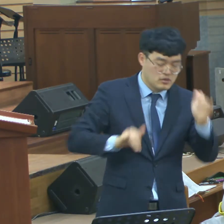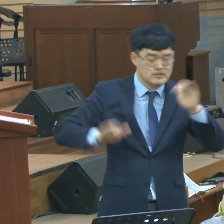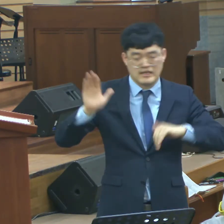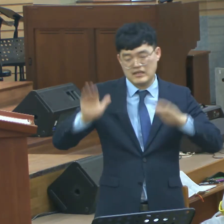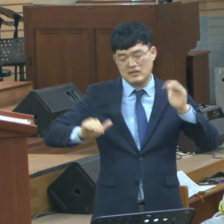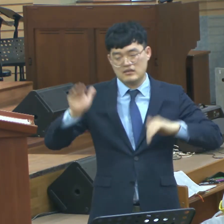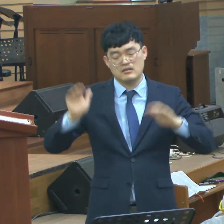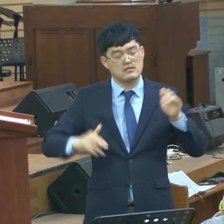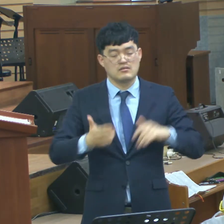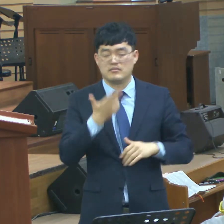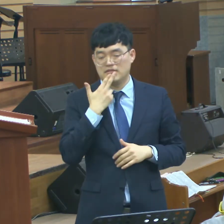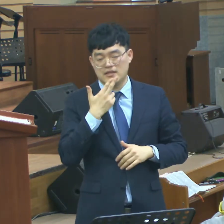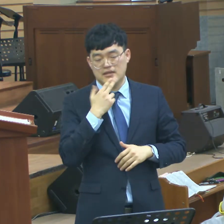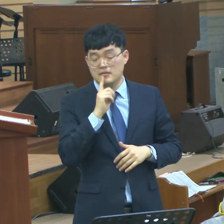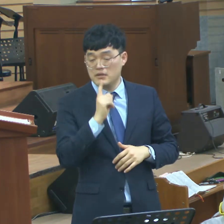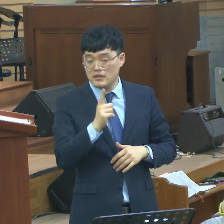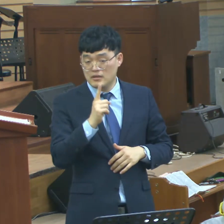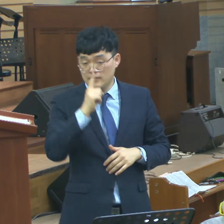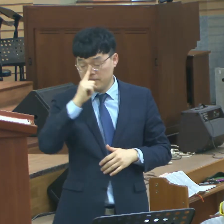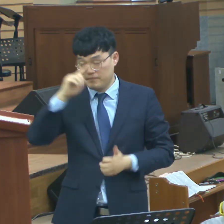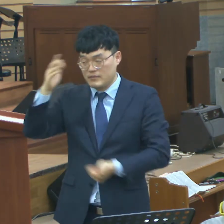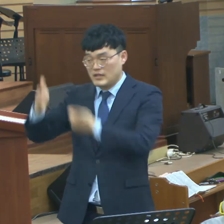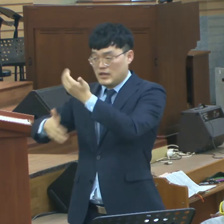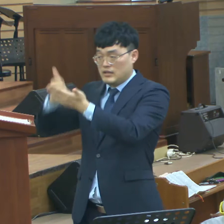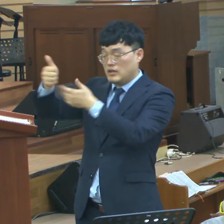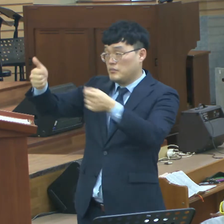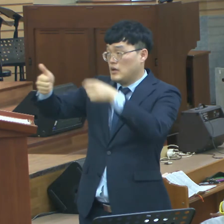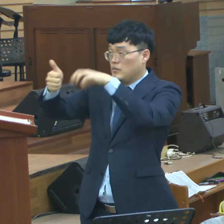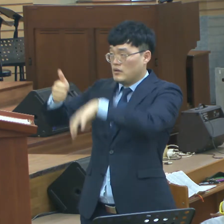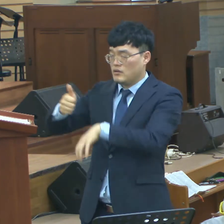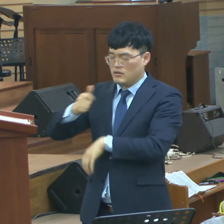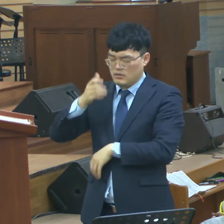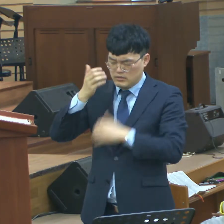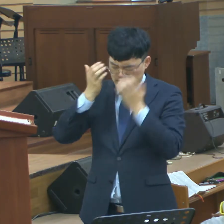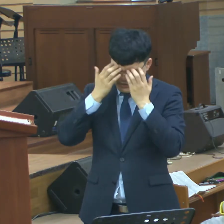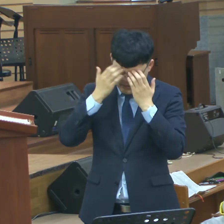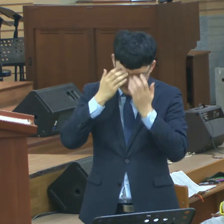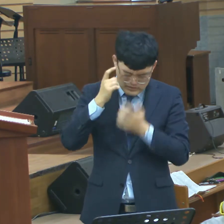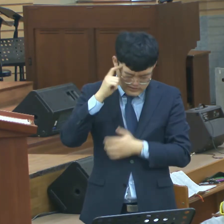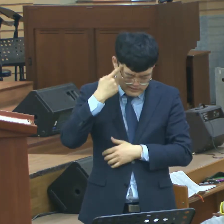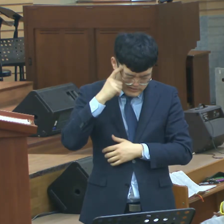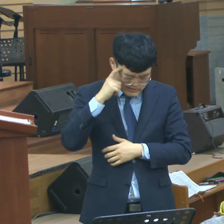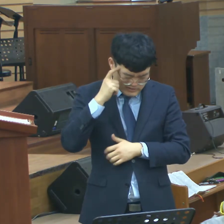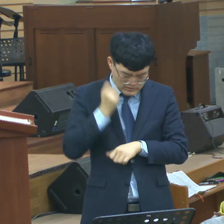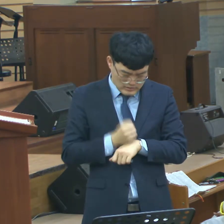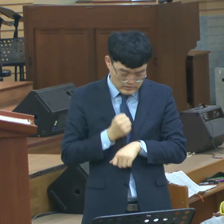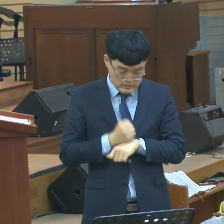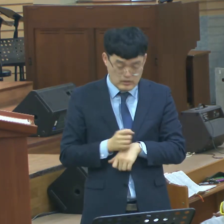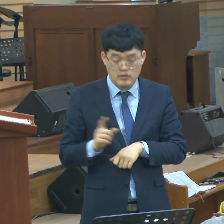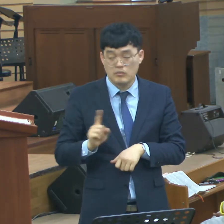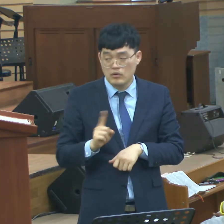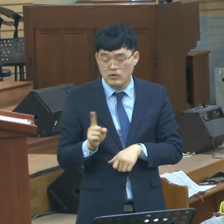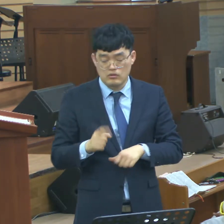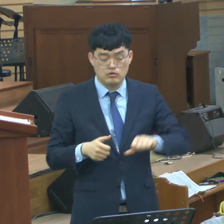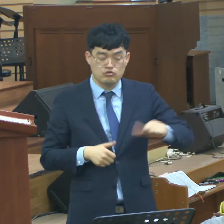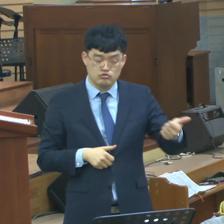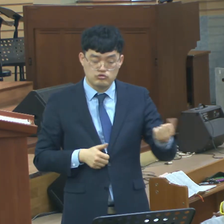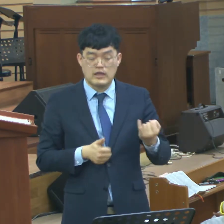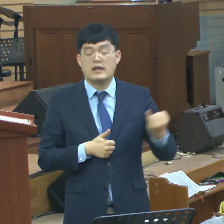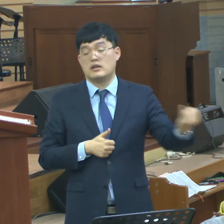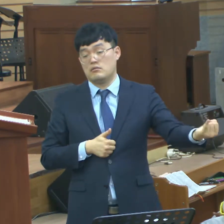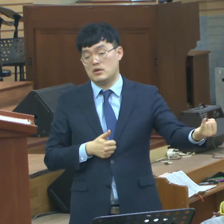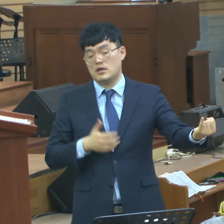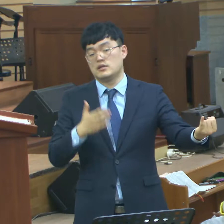하면요, 하나님 앞에서 고통을 묵상하면서 이런 믿음이 들었어요. 돌아 죽은 아내와